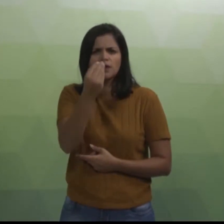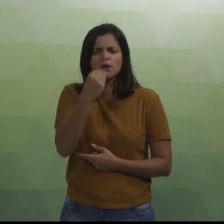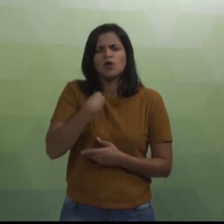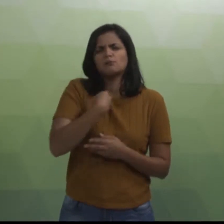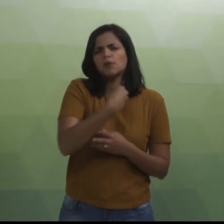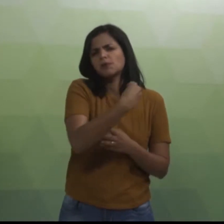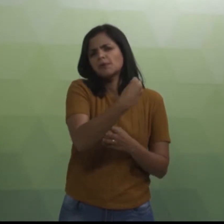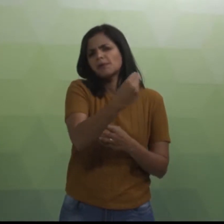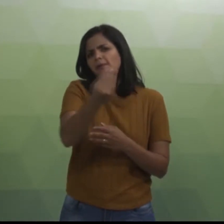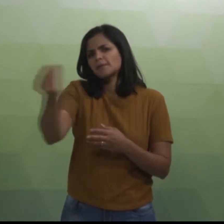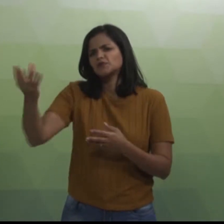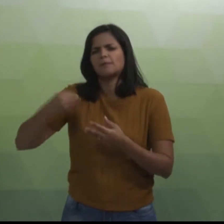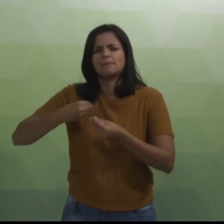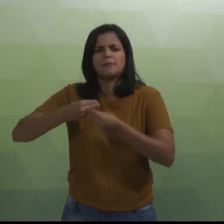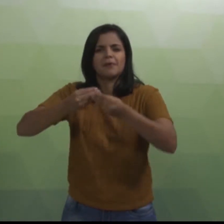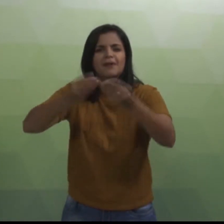Então, eu posso dar a todos.